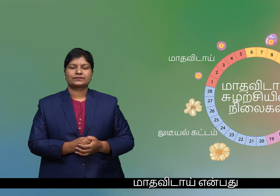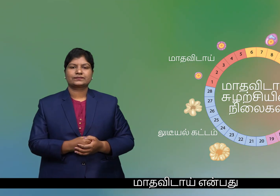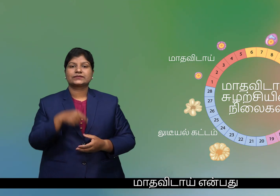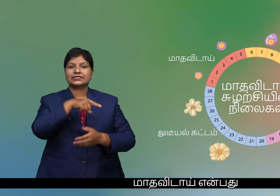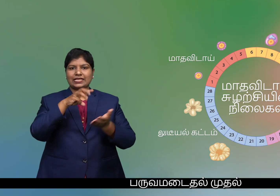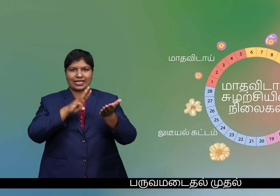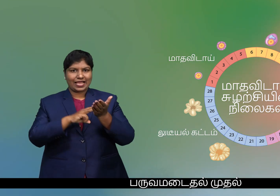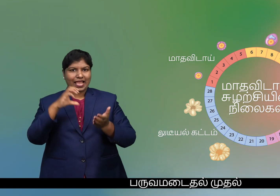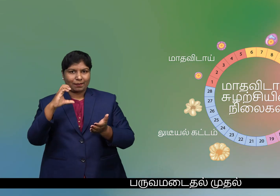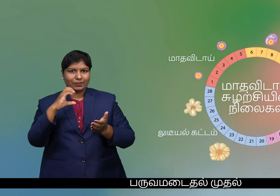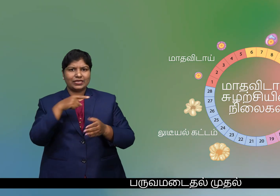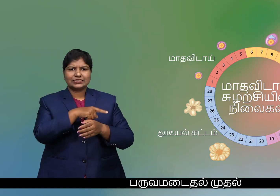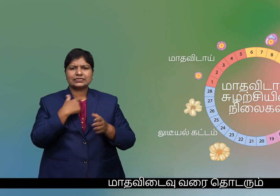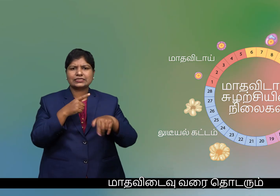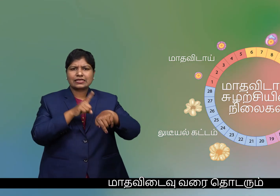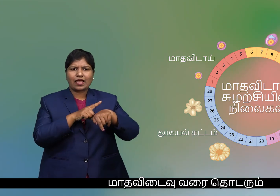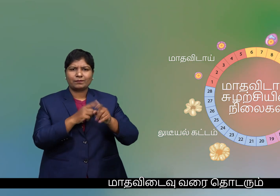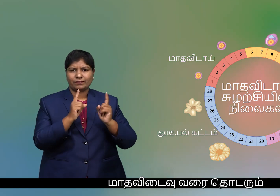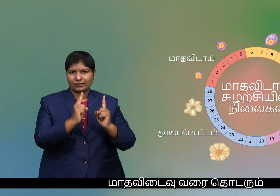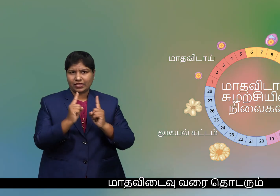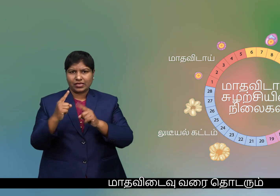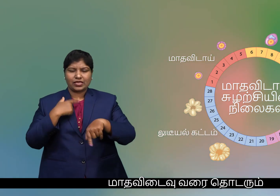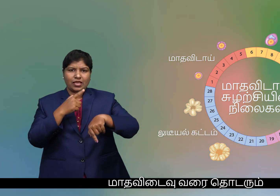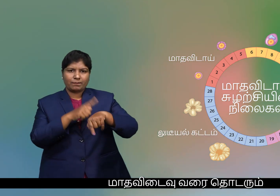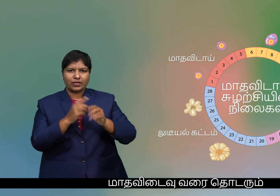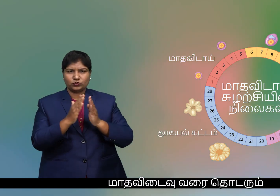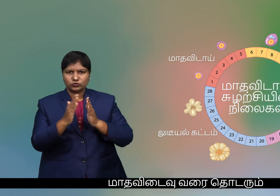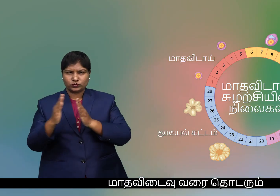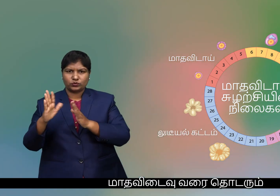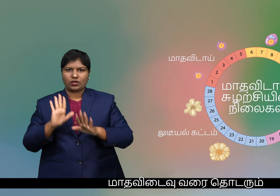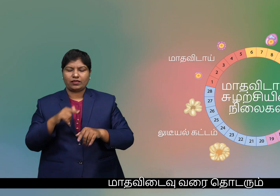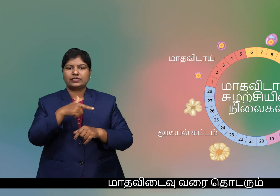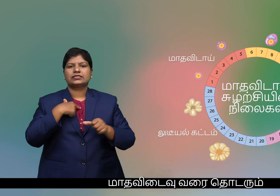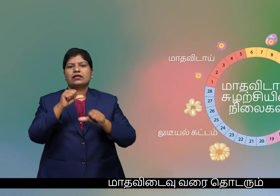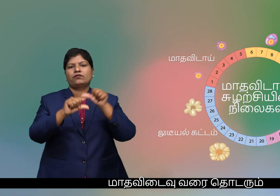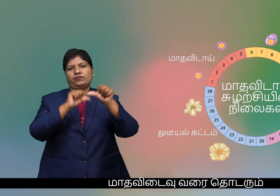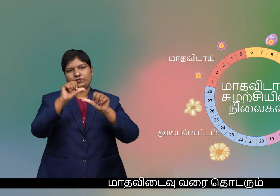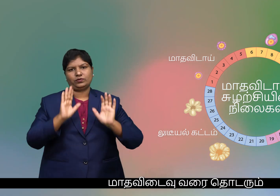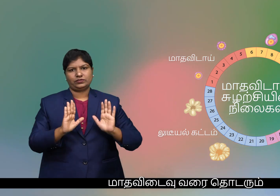மாதவிடாய் என்பது பருவமடைதல் முதல் மாதவிடைவு வரை தொடரும்